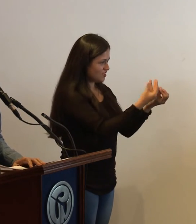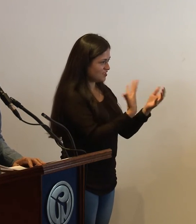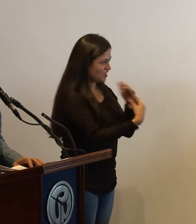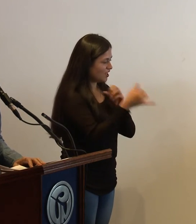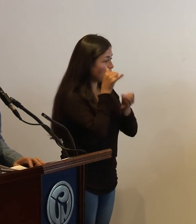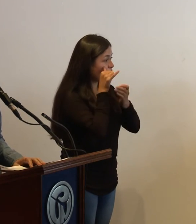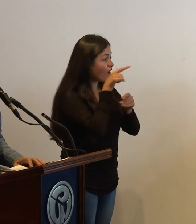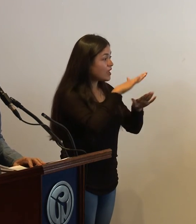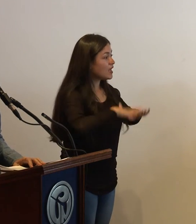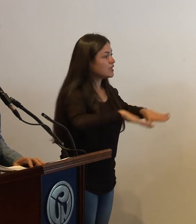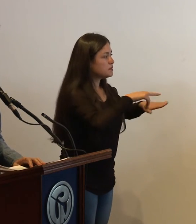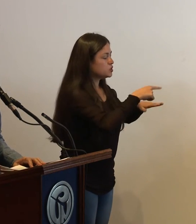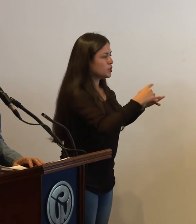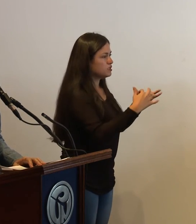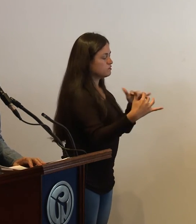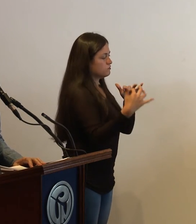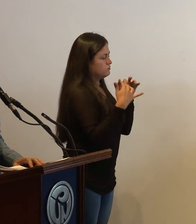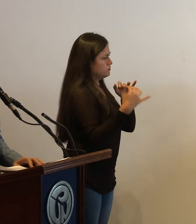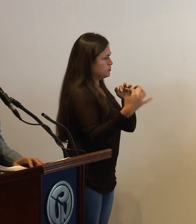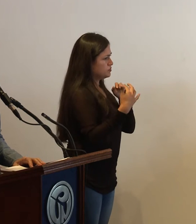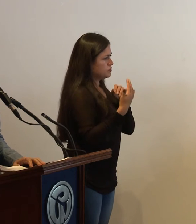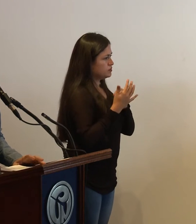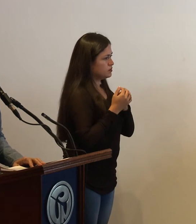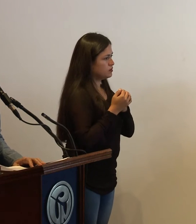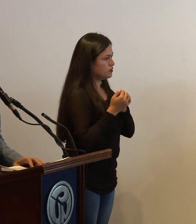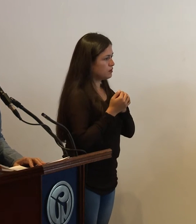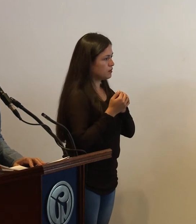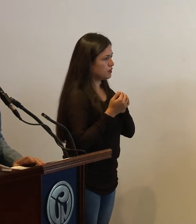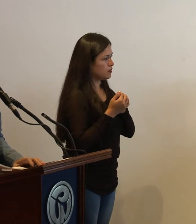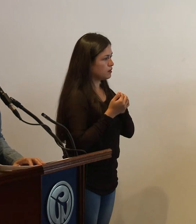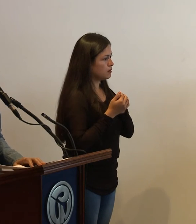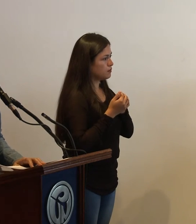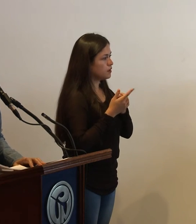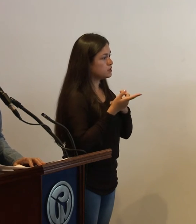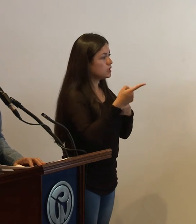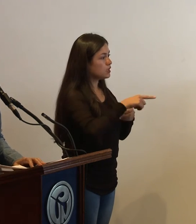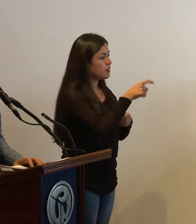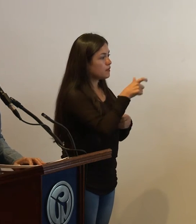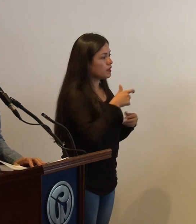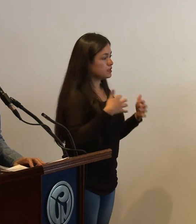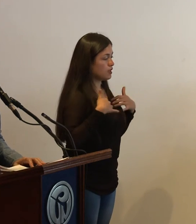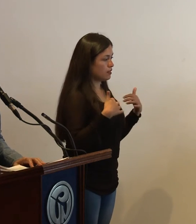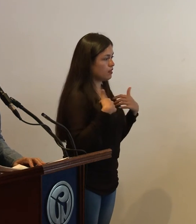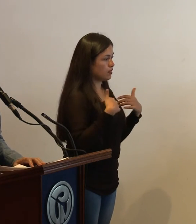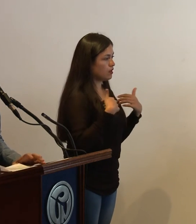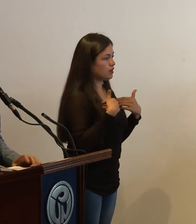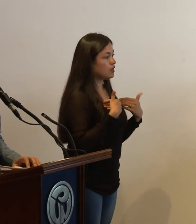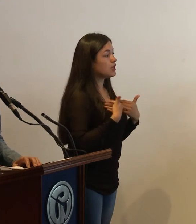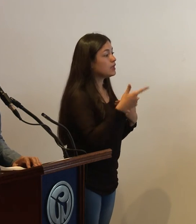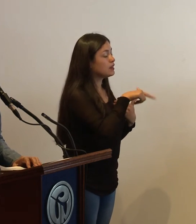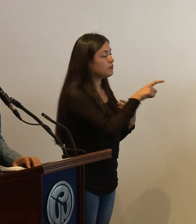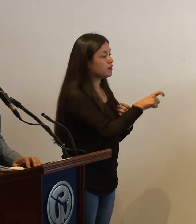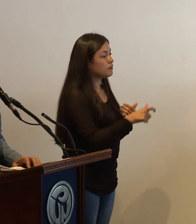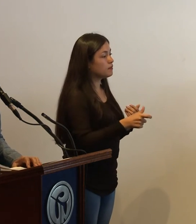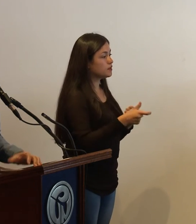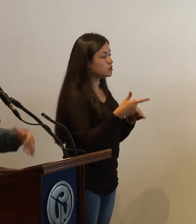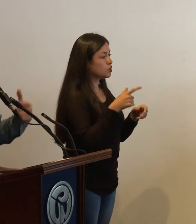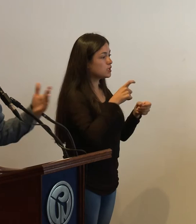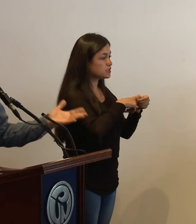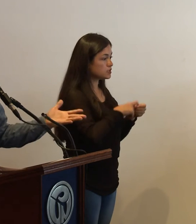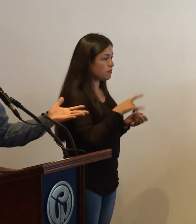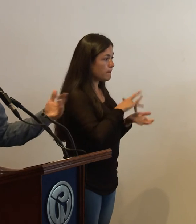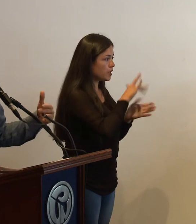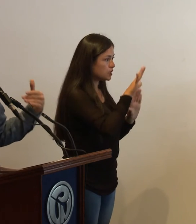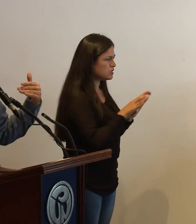armada y donde tenemos muchas víctimas, pero también tenemos personas que han pertenecido a estos grupos armados, y